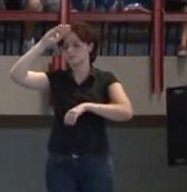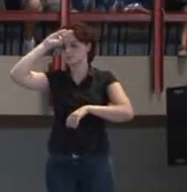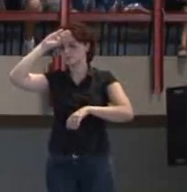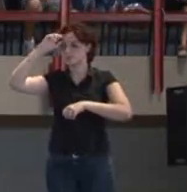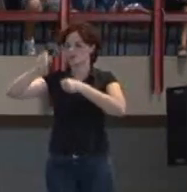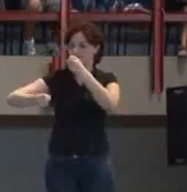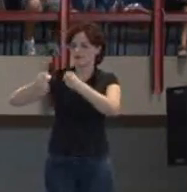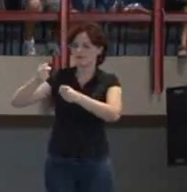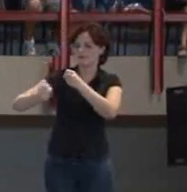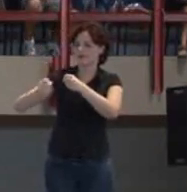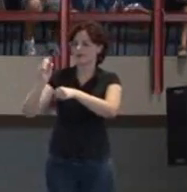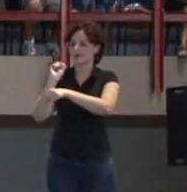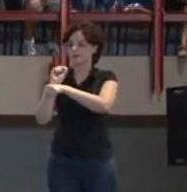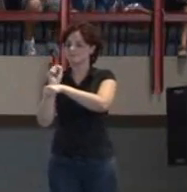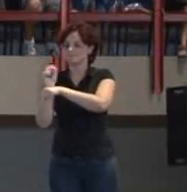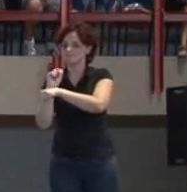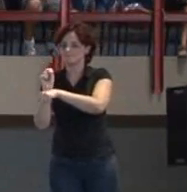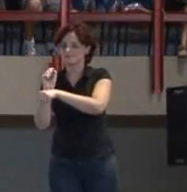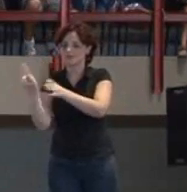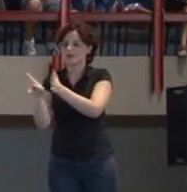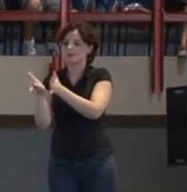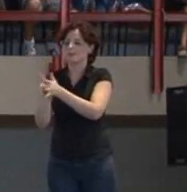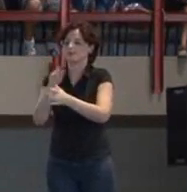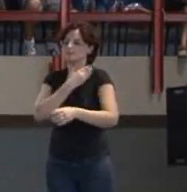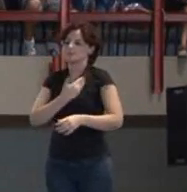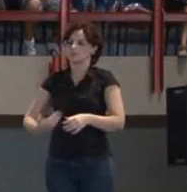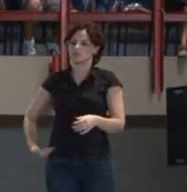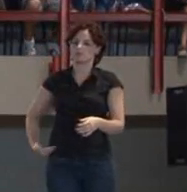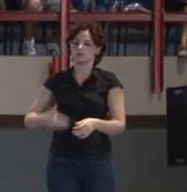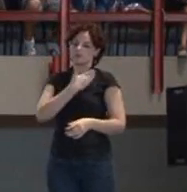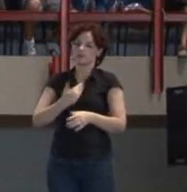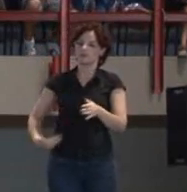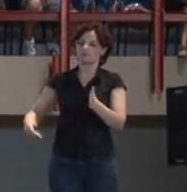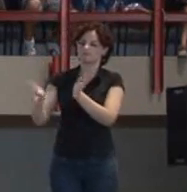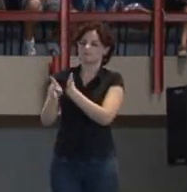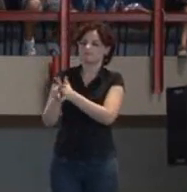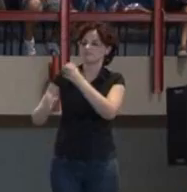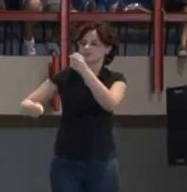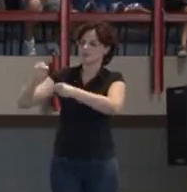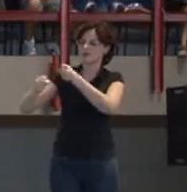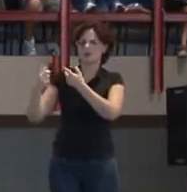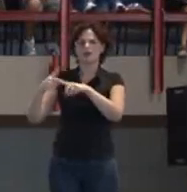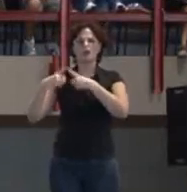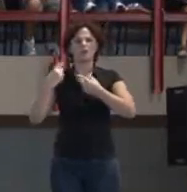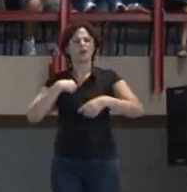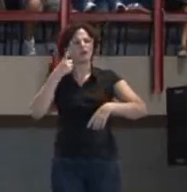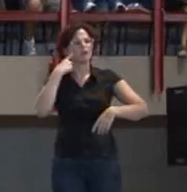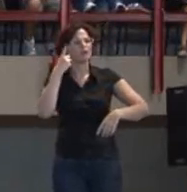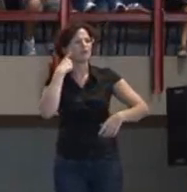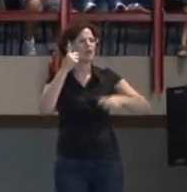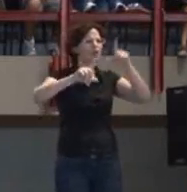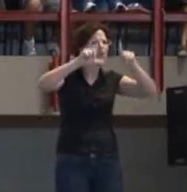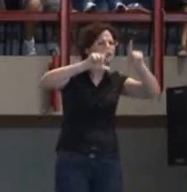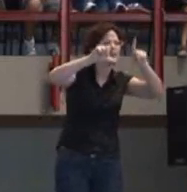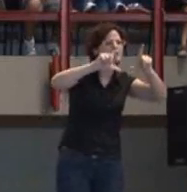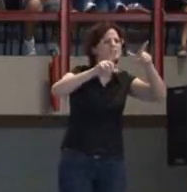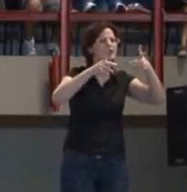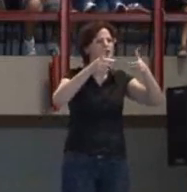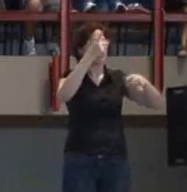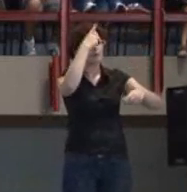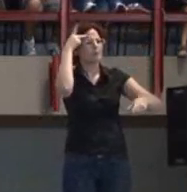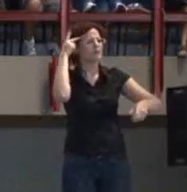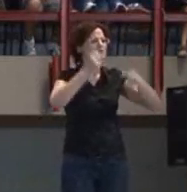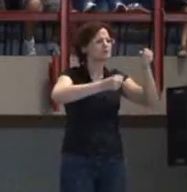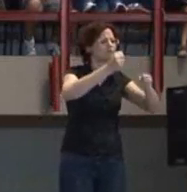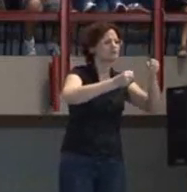os automóveis pertencem ao governo Ah mas eu vi na televisão o pessoal andando e vê mesmo o cara vai lá numa